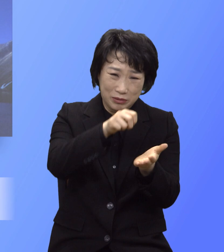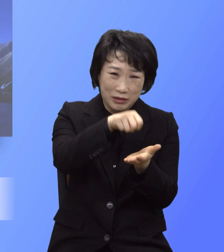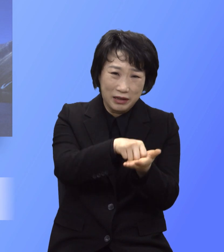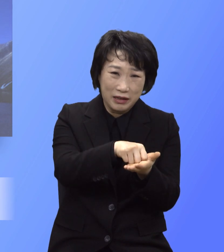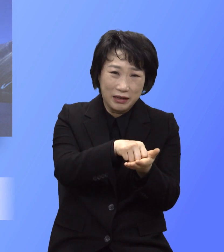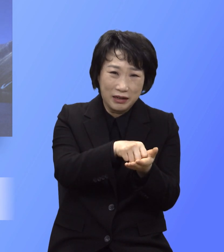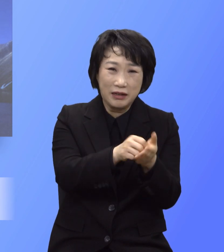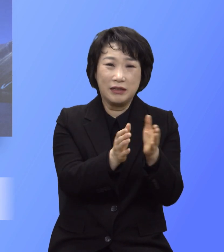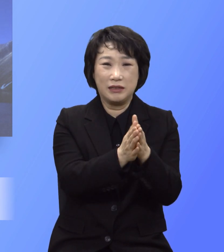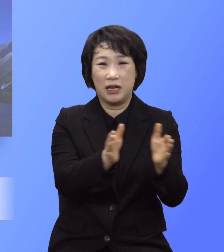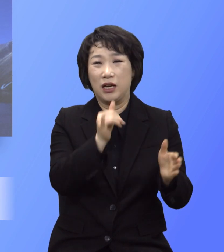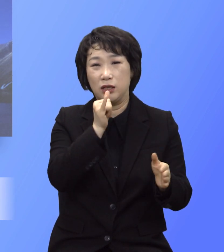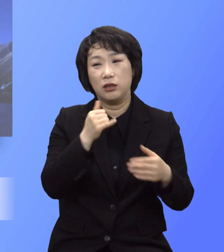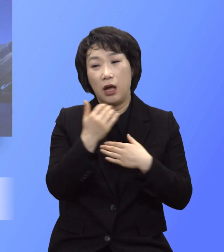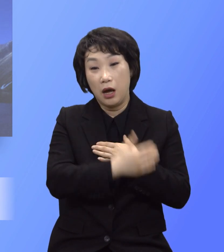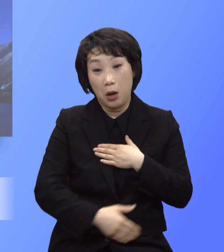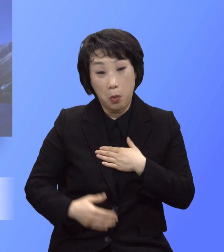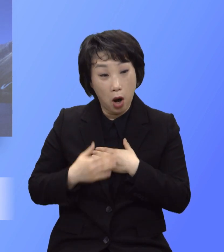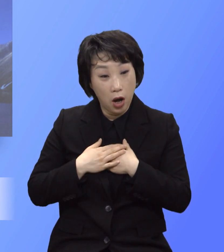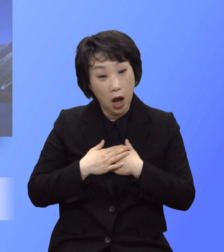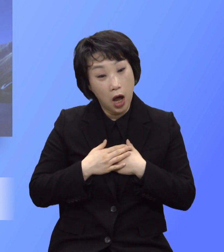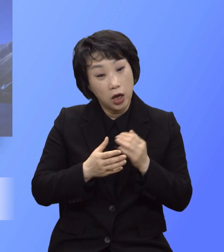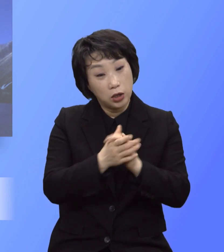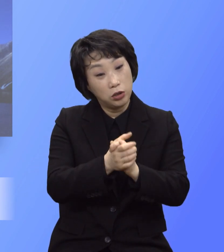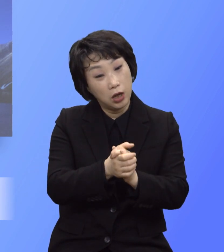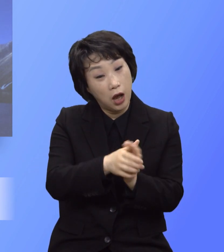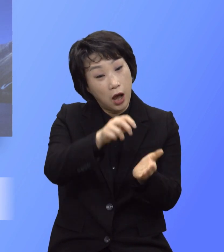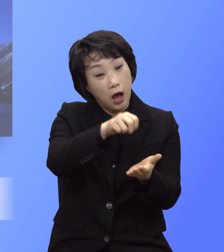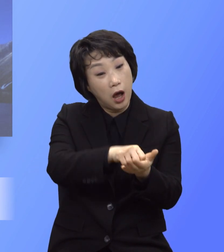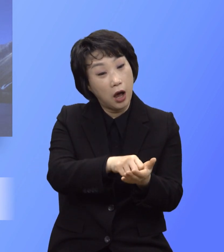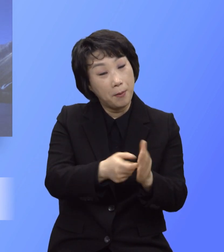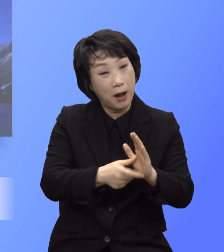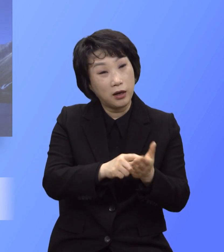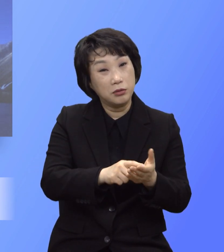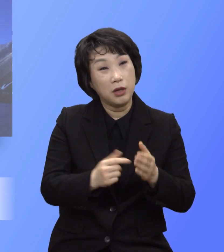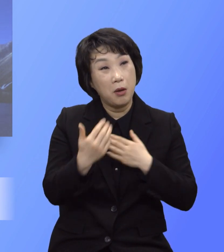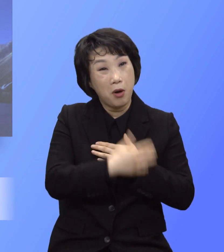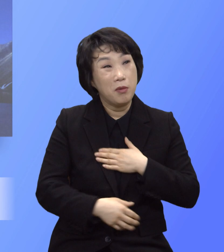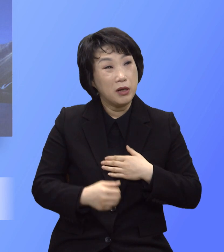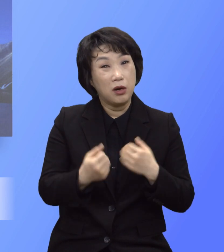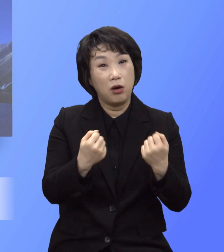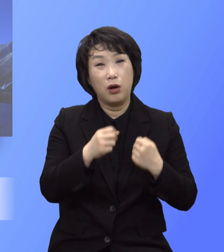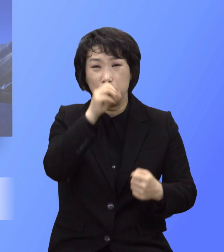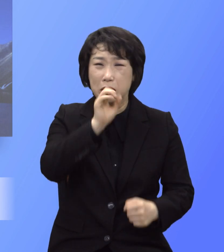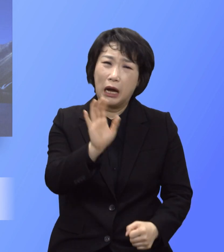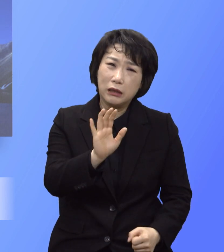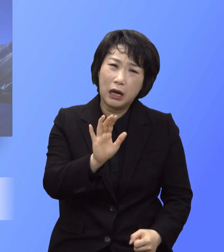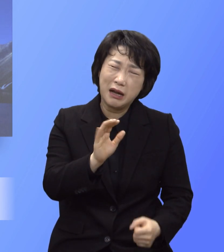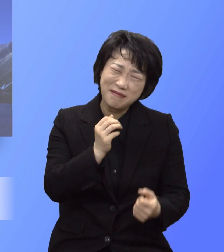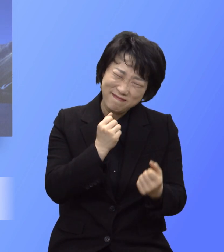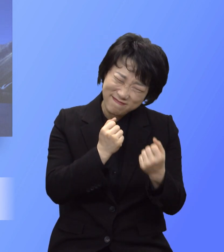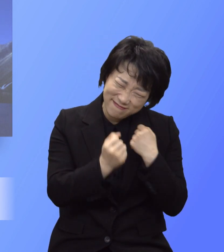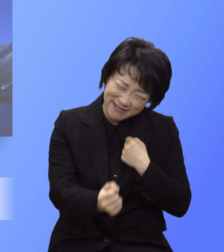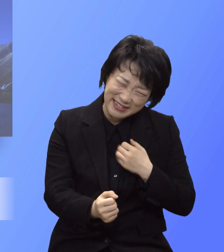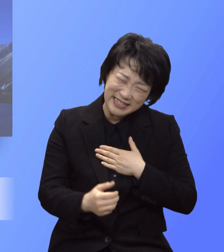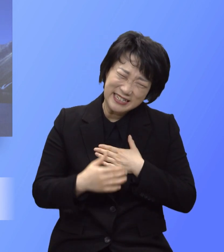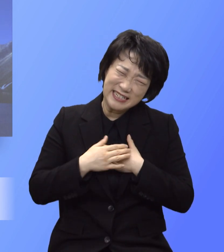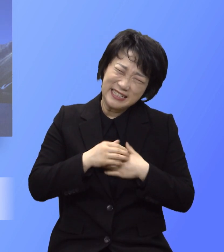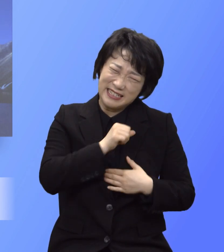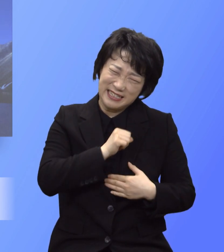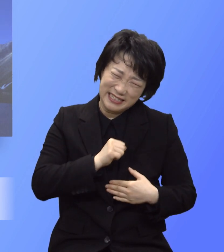앉지요. 내 몸이 기도의 자리에 앉을 만큼 허락하지 않아요. 그래도 앉아요.